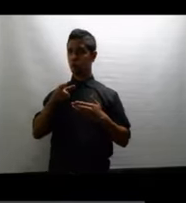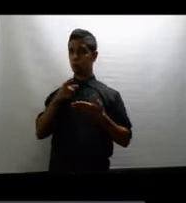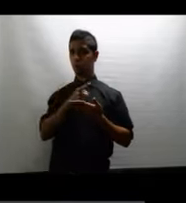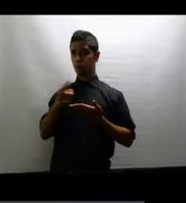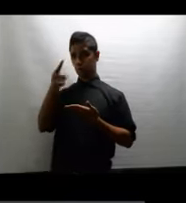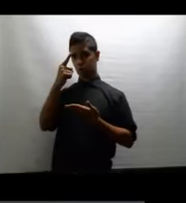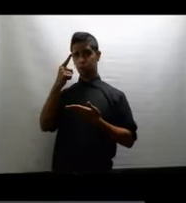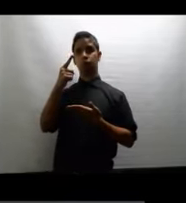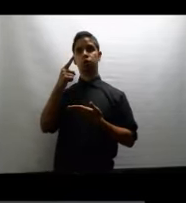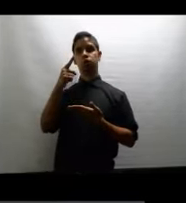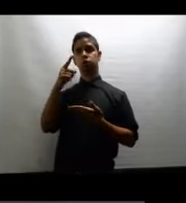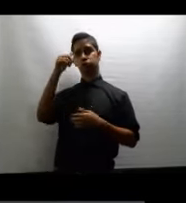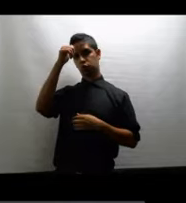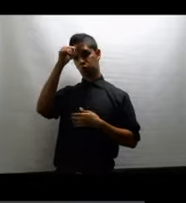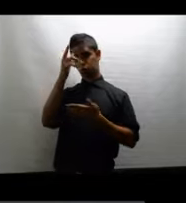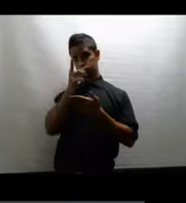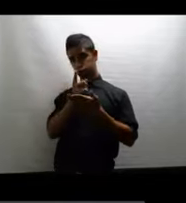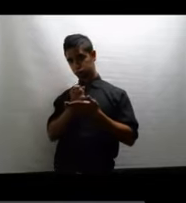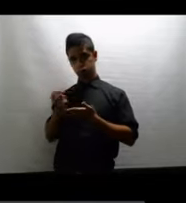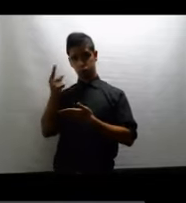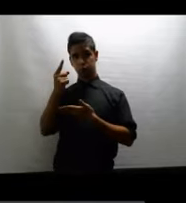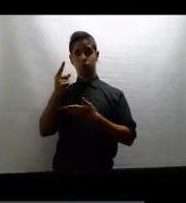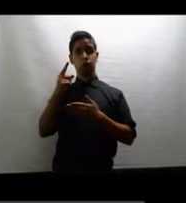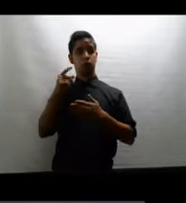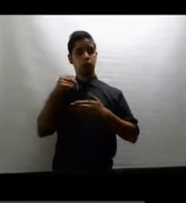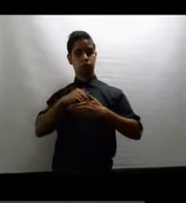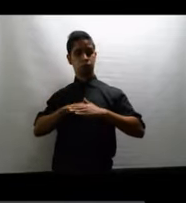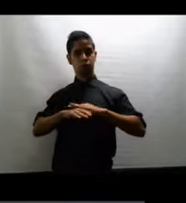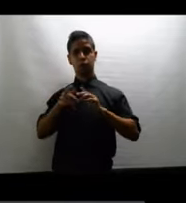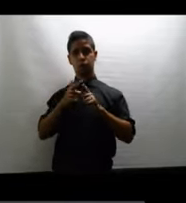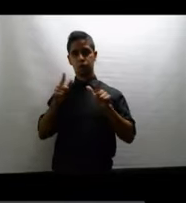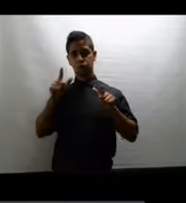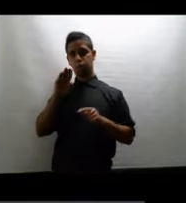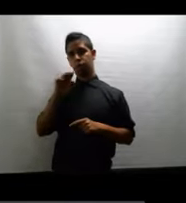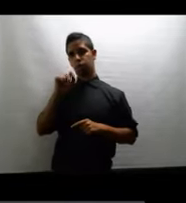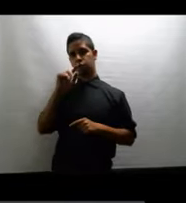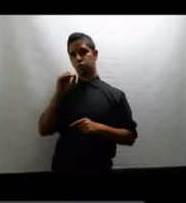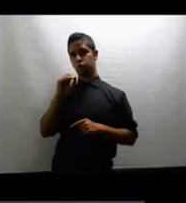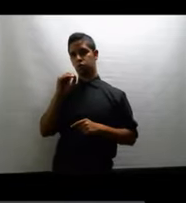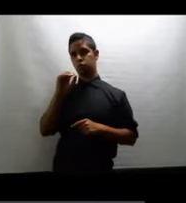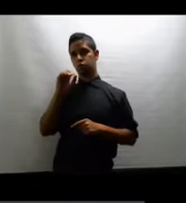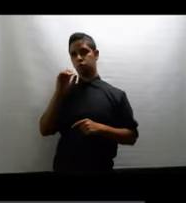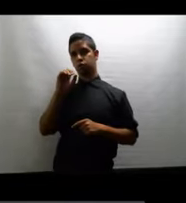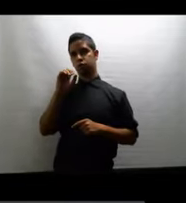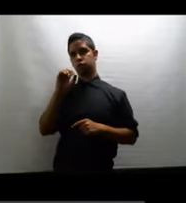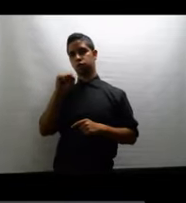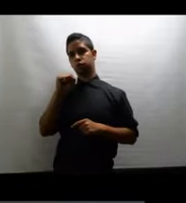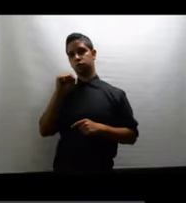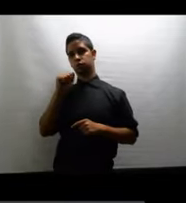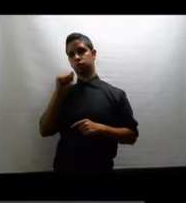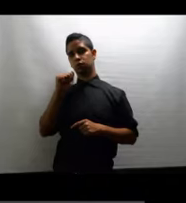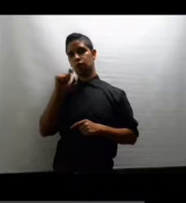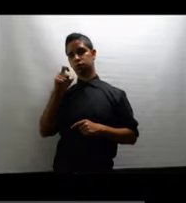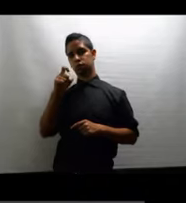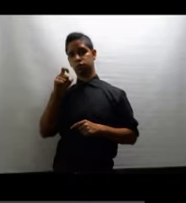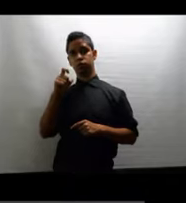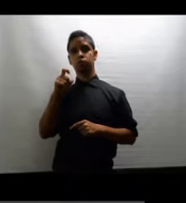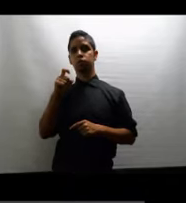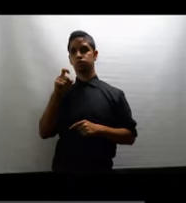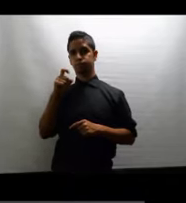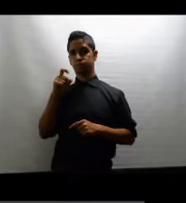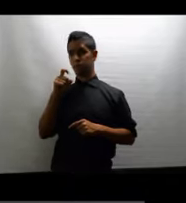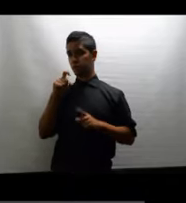el domingo siguiente, entrada libre para Metro Sax, la música de Puerto Rico, y de ahí en adelante ya por